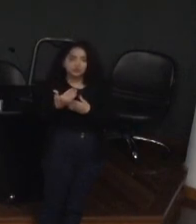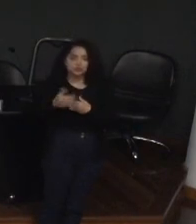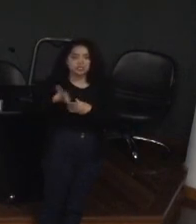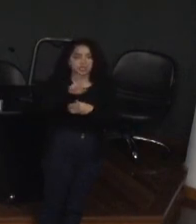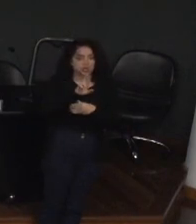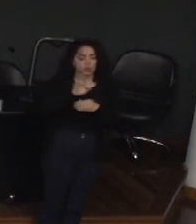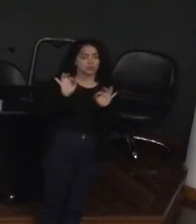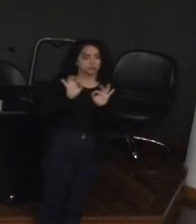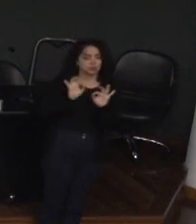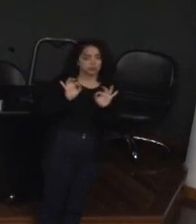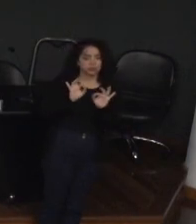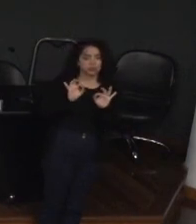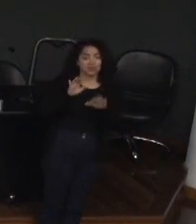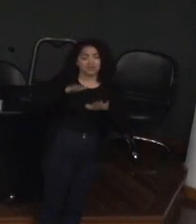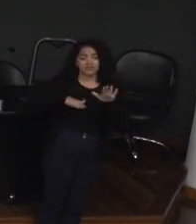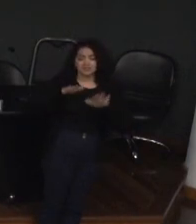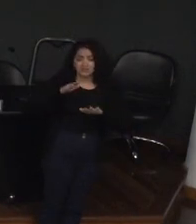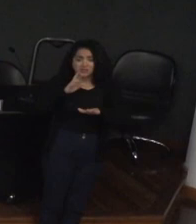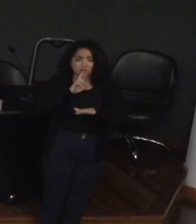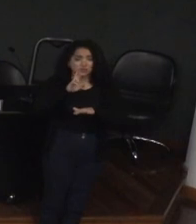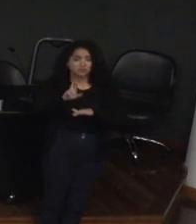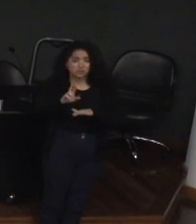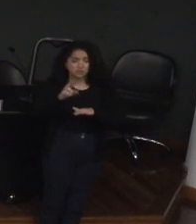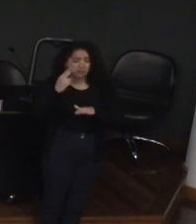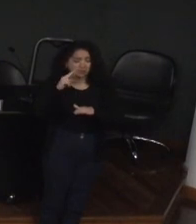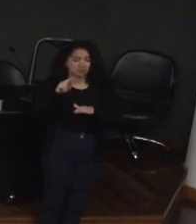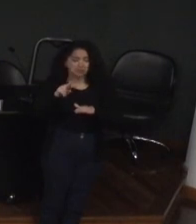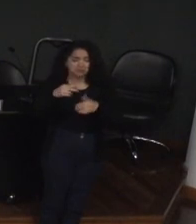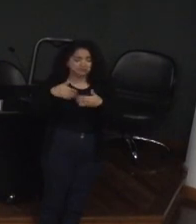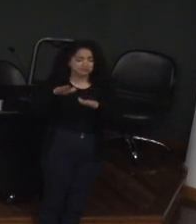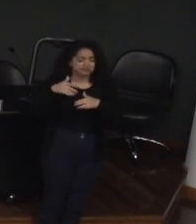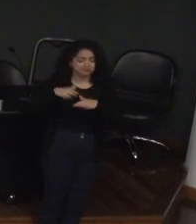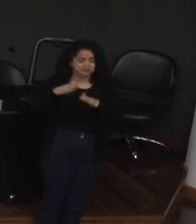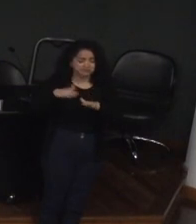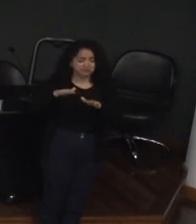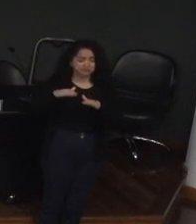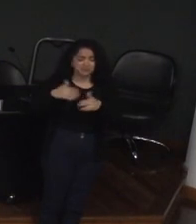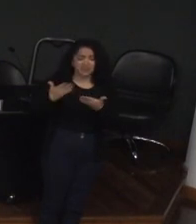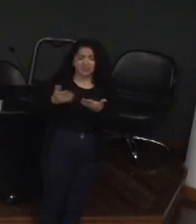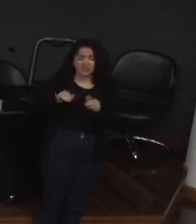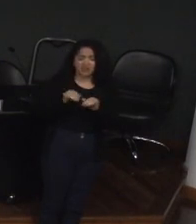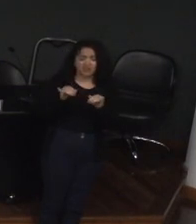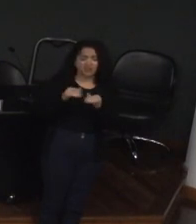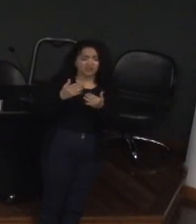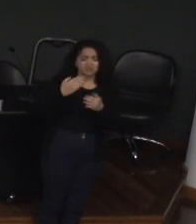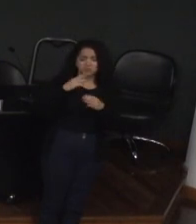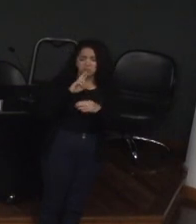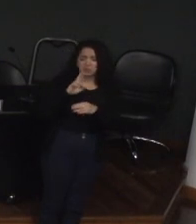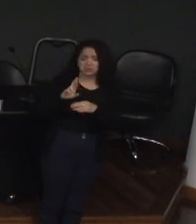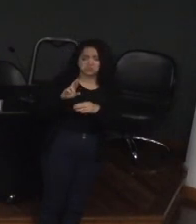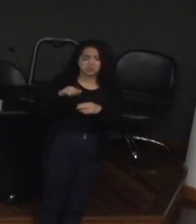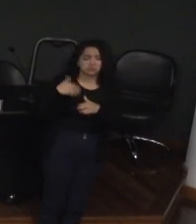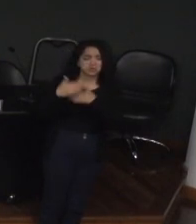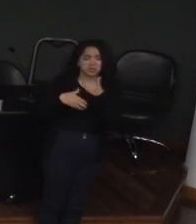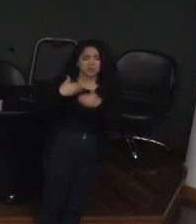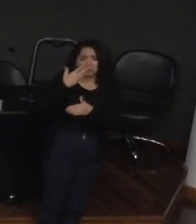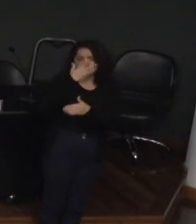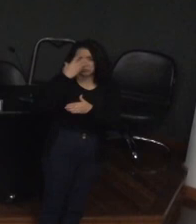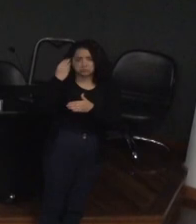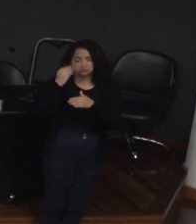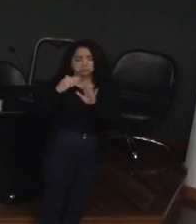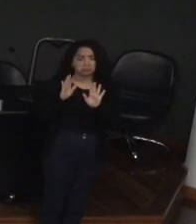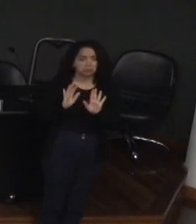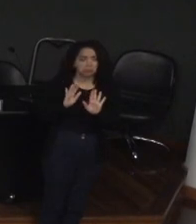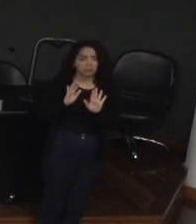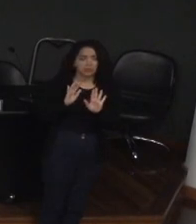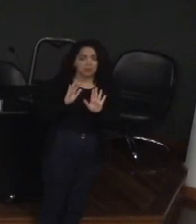não respondeu, e às vezes a pessoa não respondeu porque nem deu bola para aquilo. Viu o e-mail e não respondeu na hora, não vai responder mais. Né? Ou porque